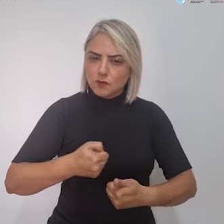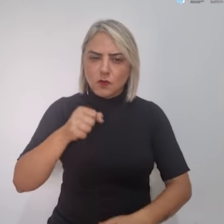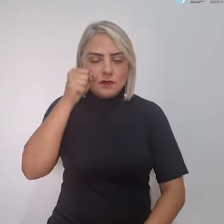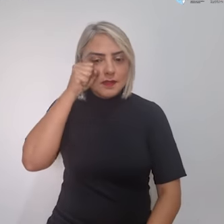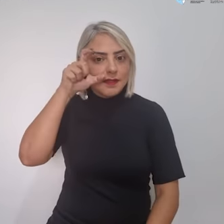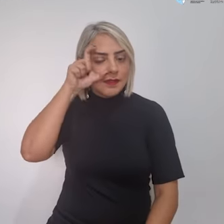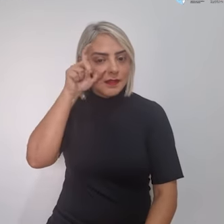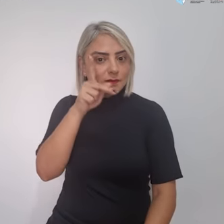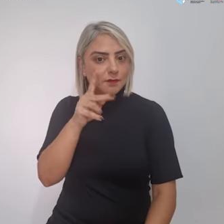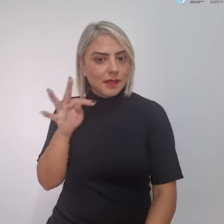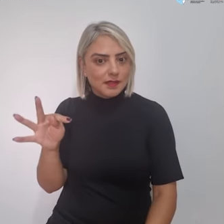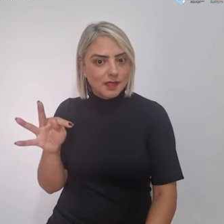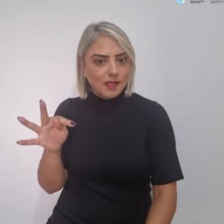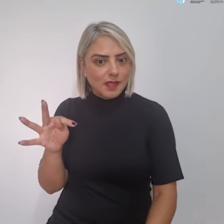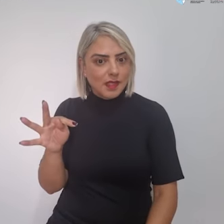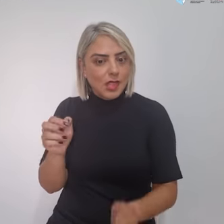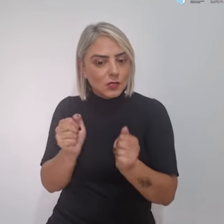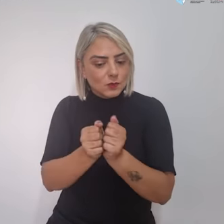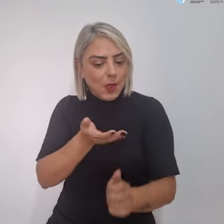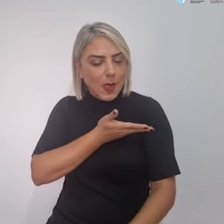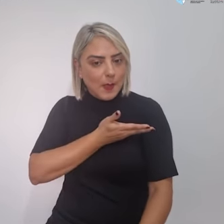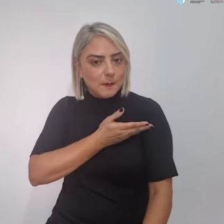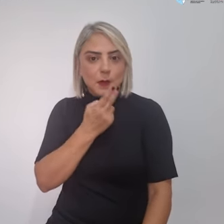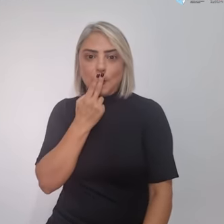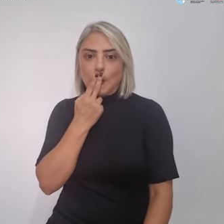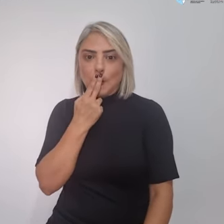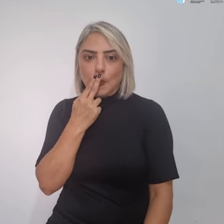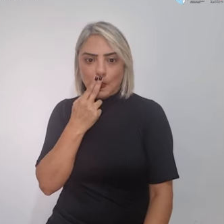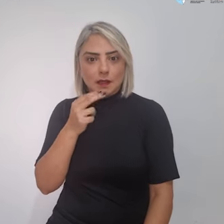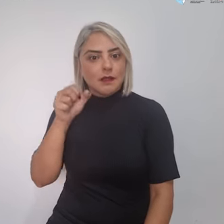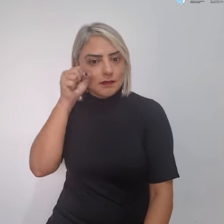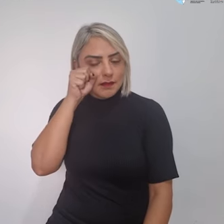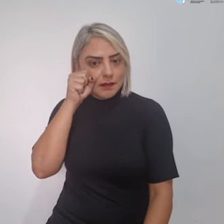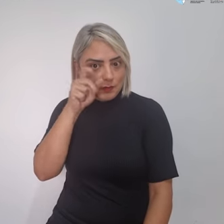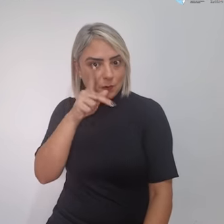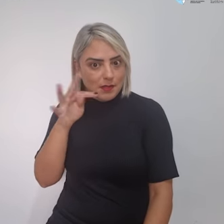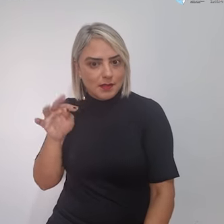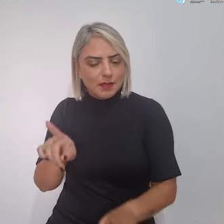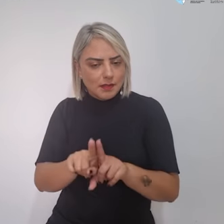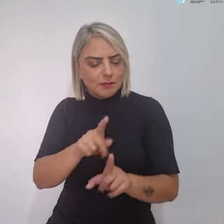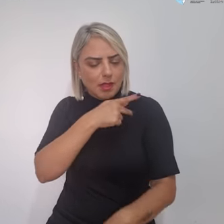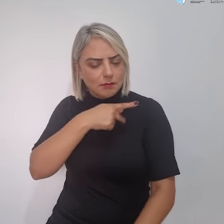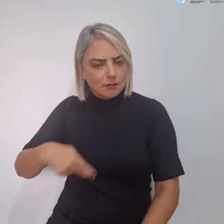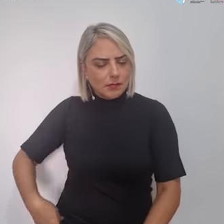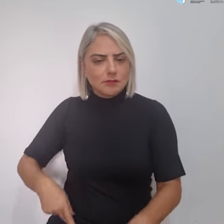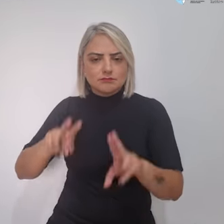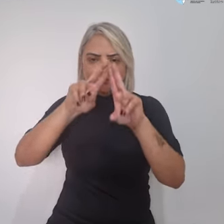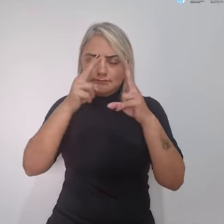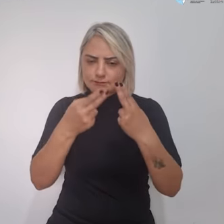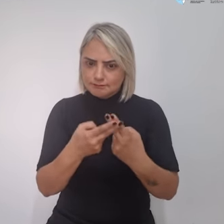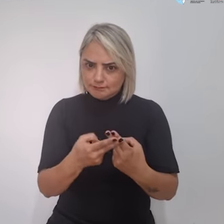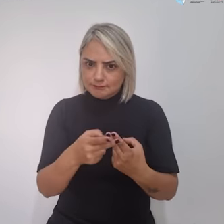do PT e seu copartidário Chico Vigilante, além do presidente da CLDF, Rafael Prudente,